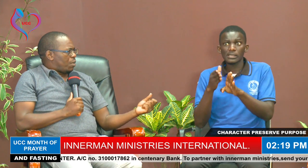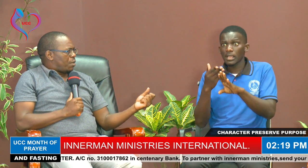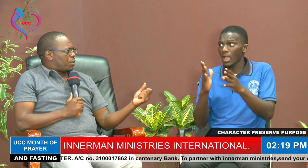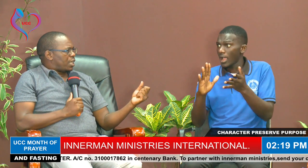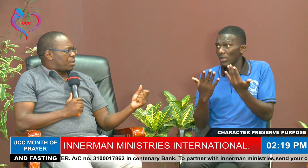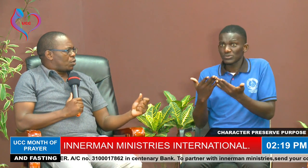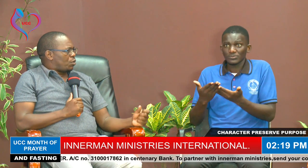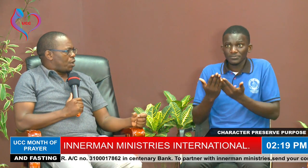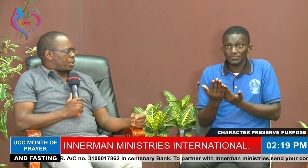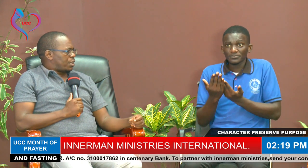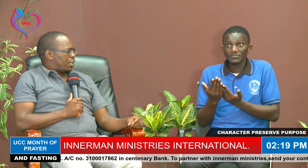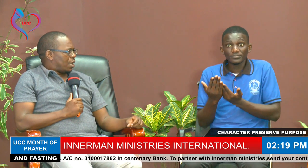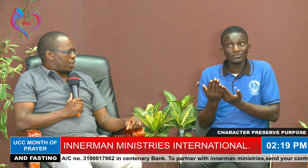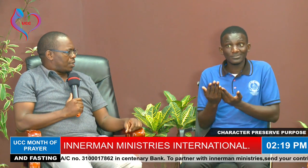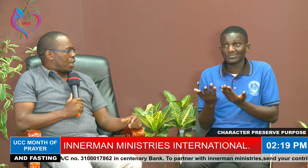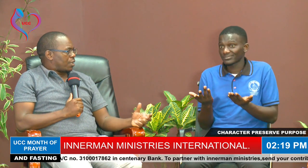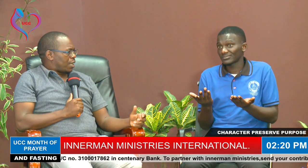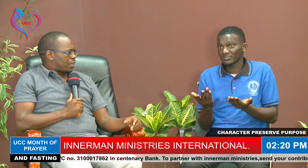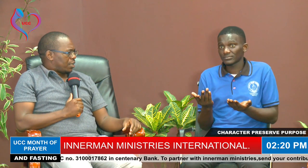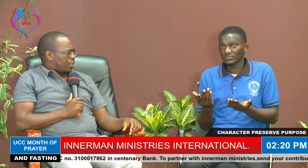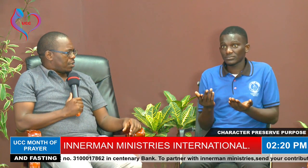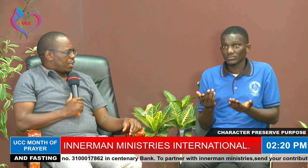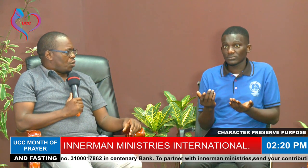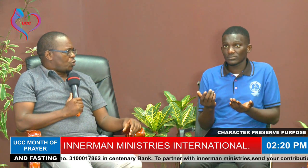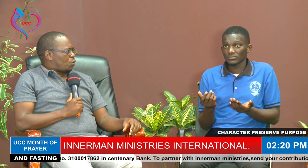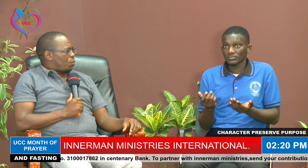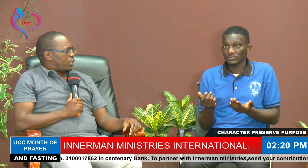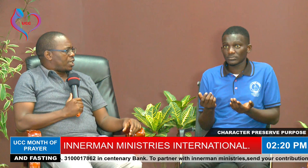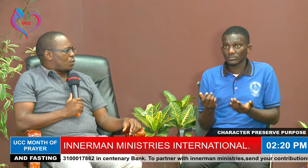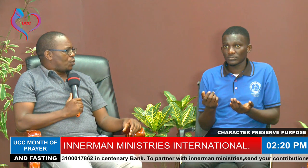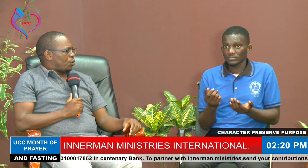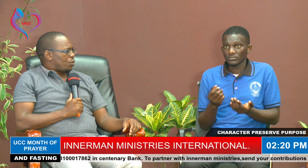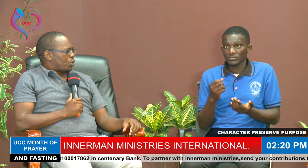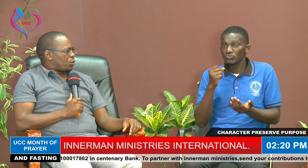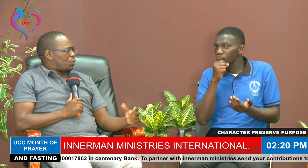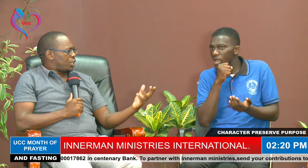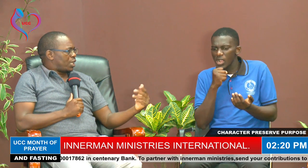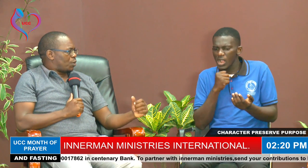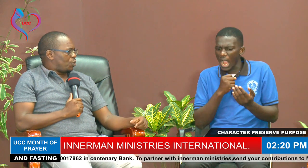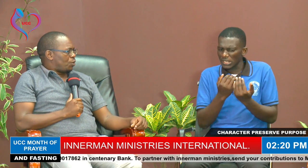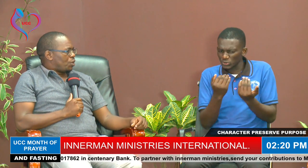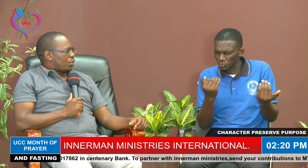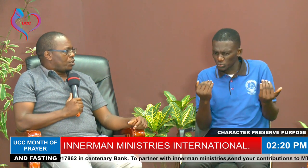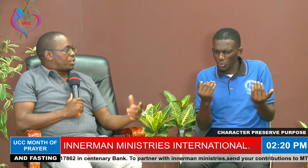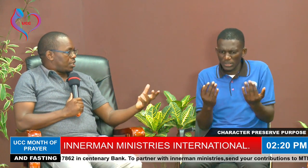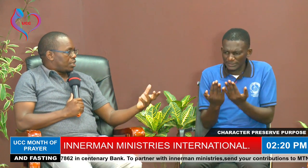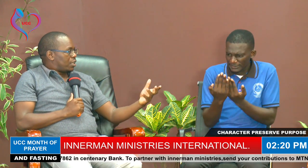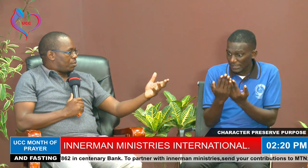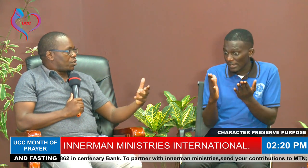omwana bamujjake mikono. I always tell her like that. Eh, omuzukuru omujjake mikono. Gotoji kujjake mikono. You see, bwetu